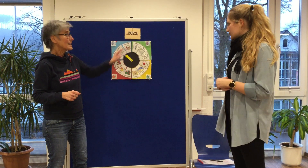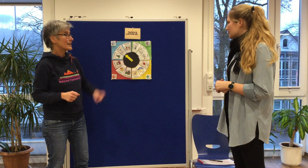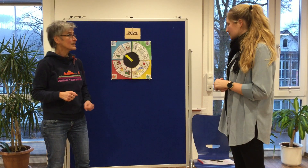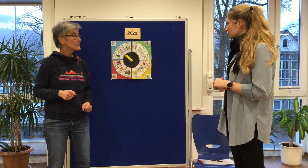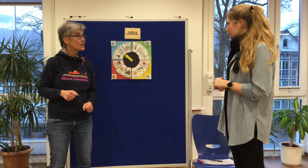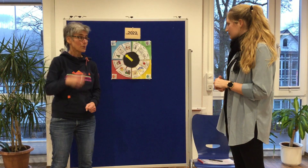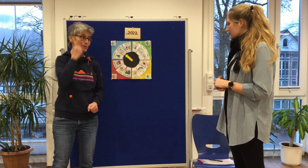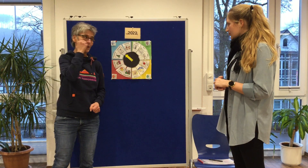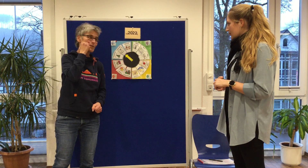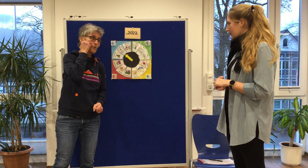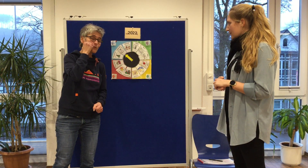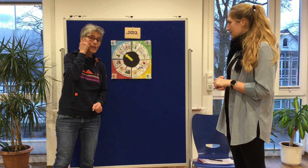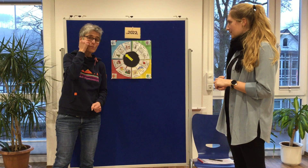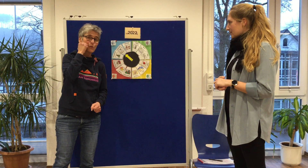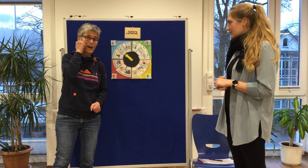Dann kommt der Februar.